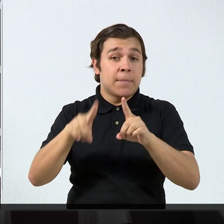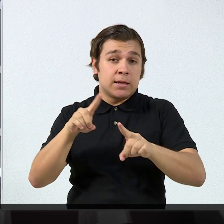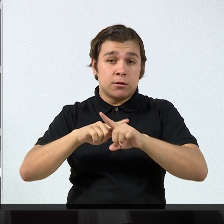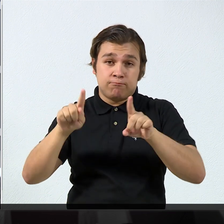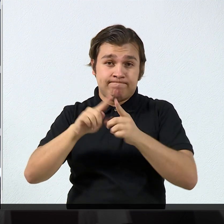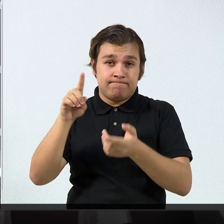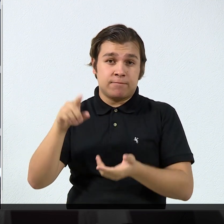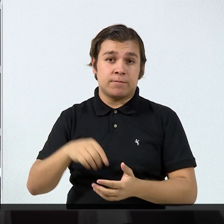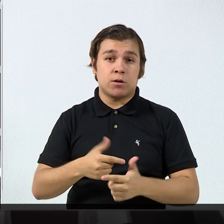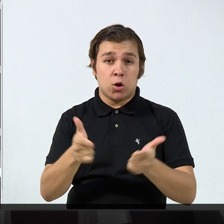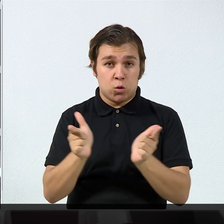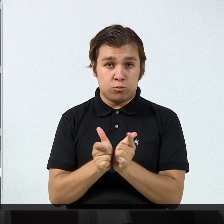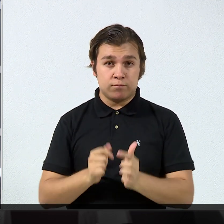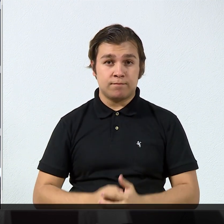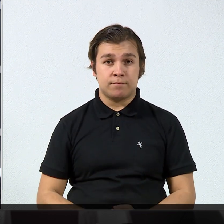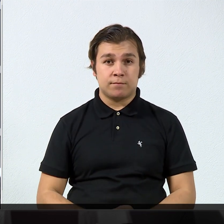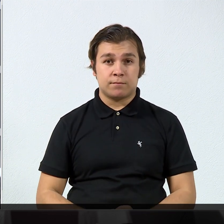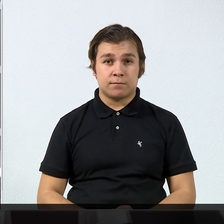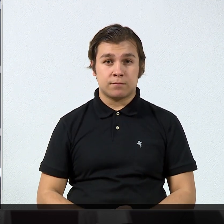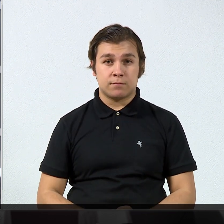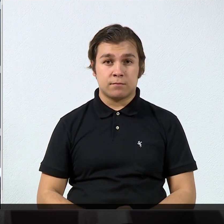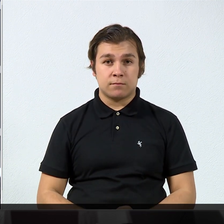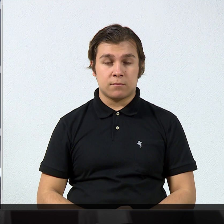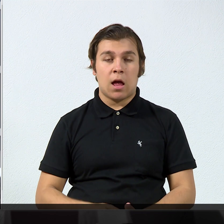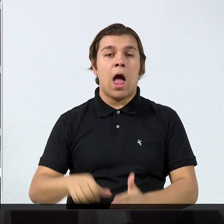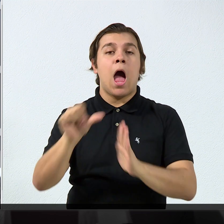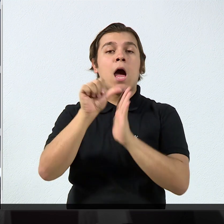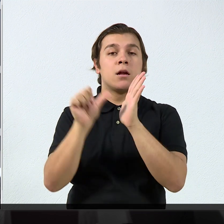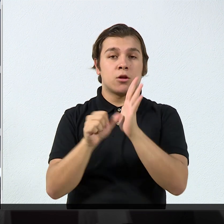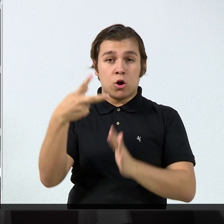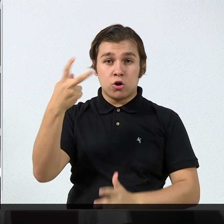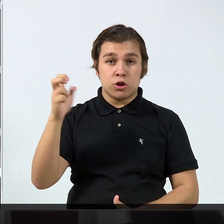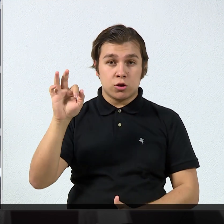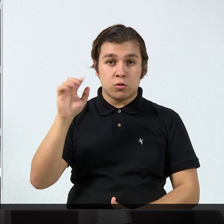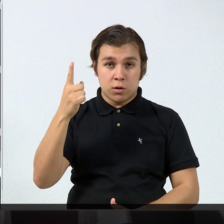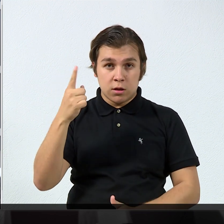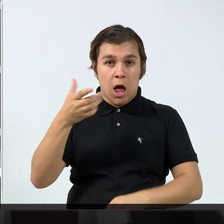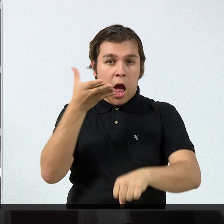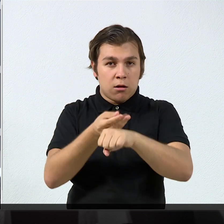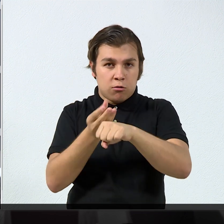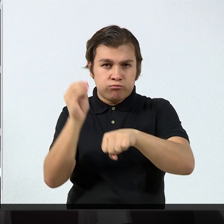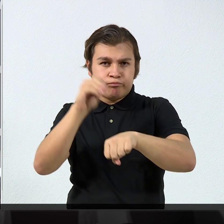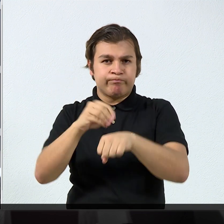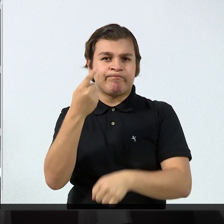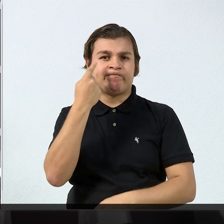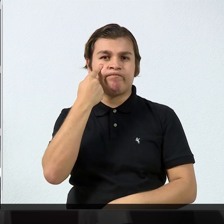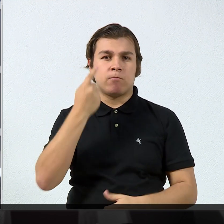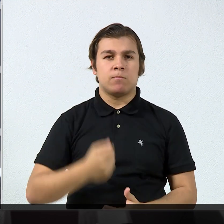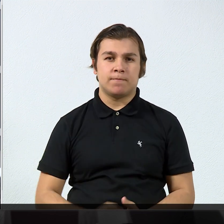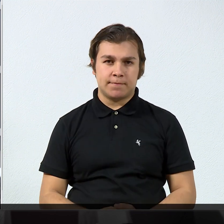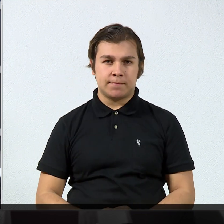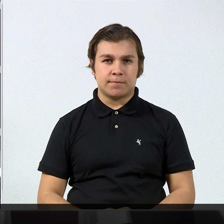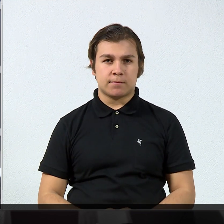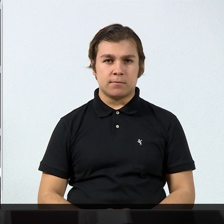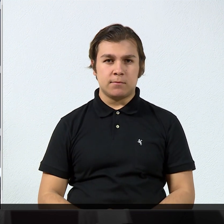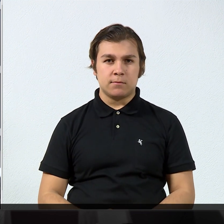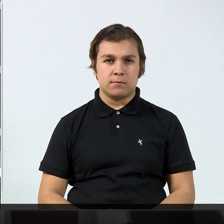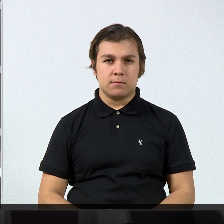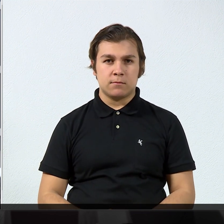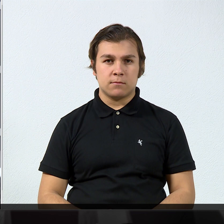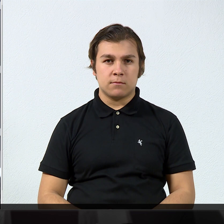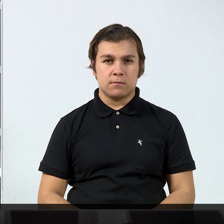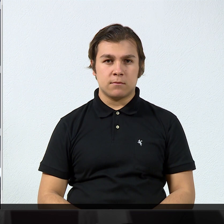trate. Se reforma el artículo 241 y se agrega al inciso 1 lo siguiente.